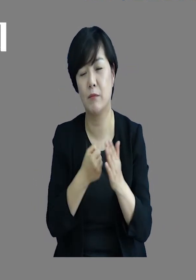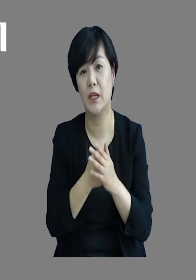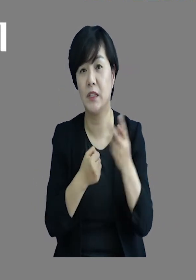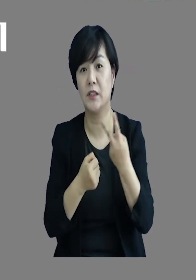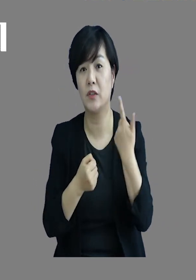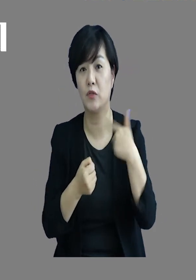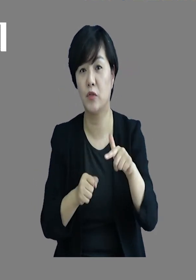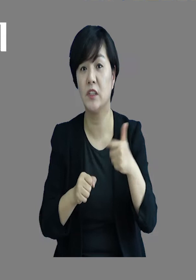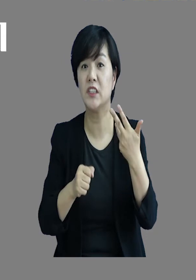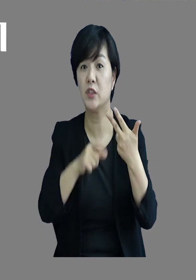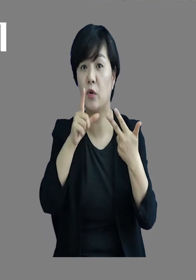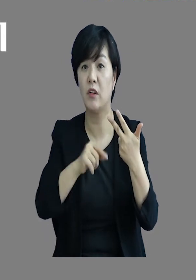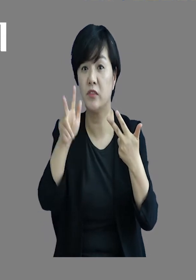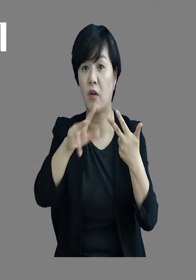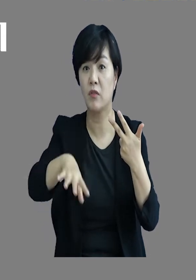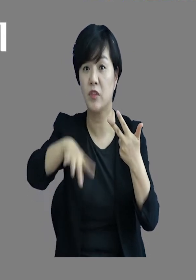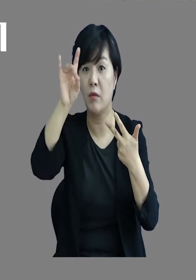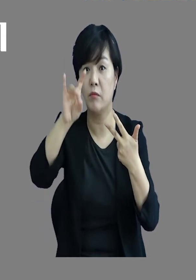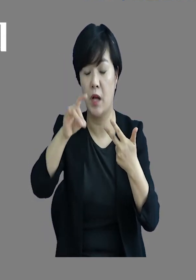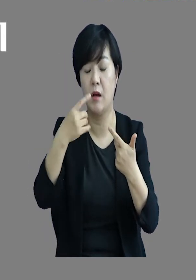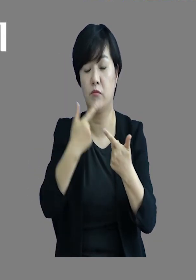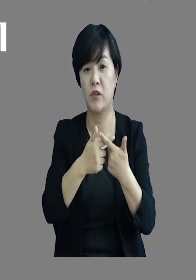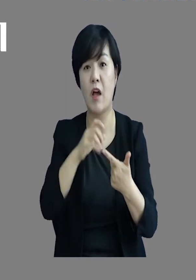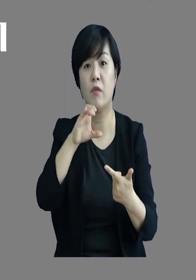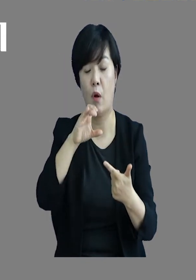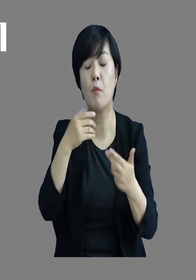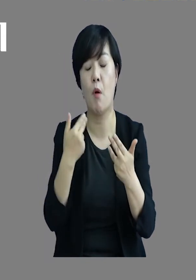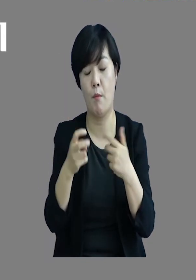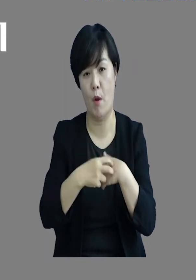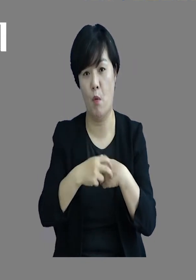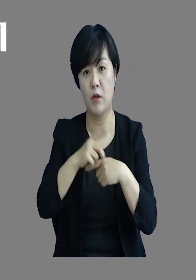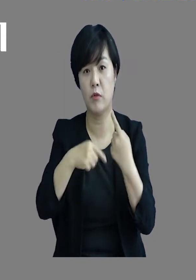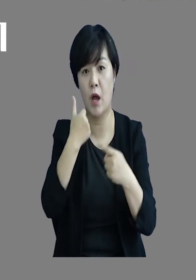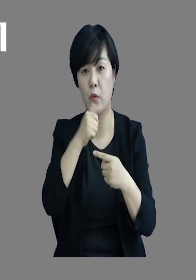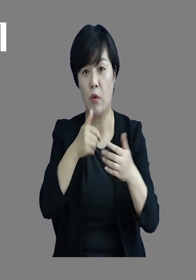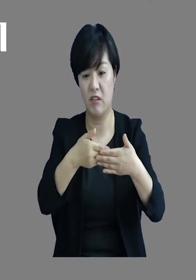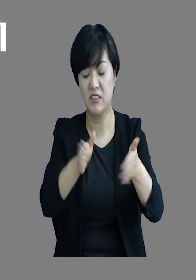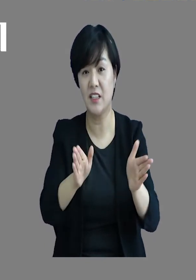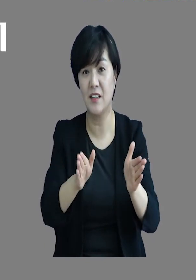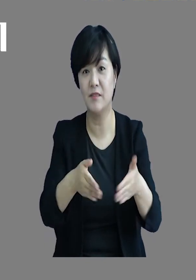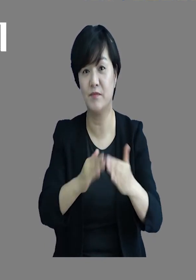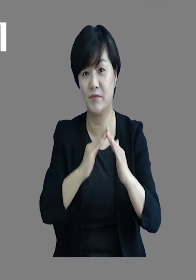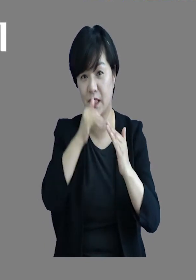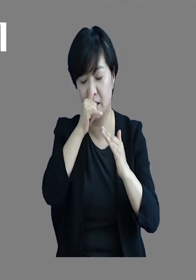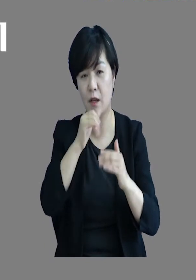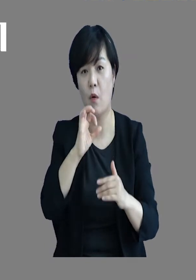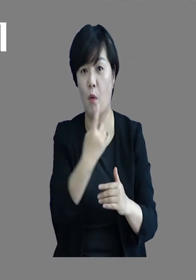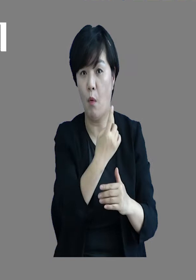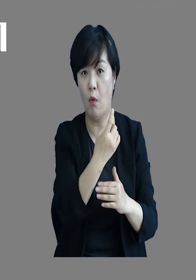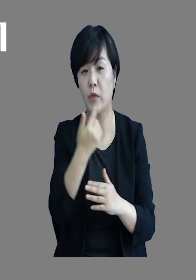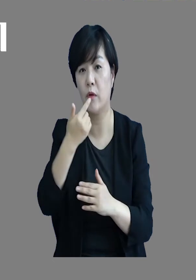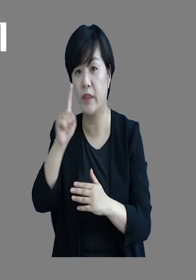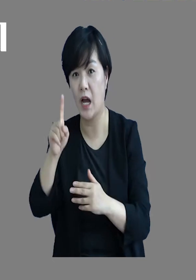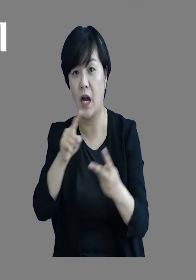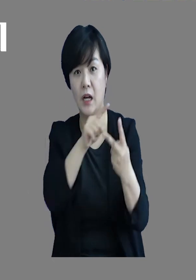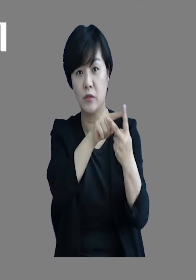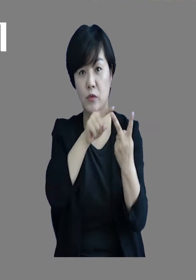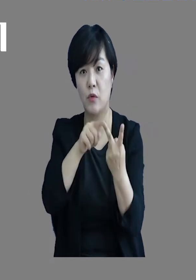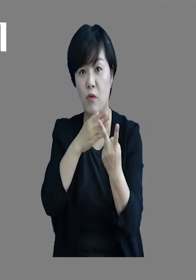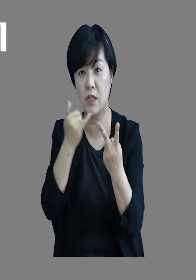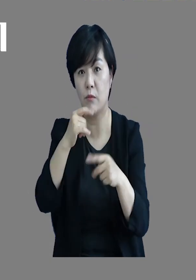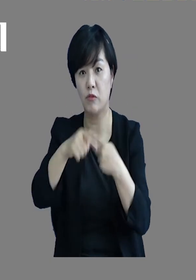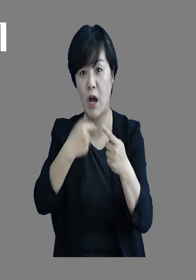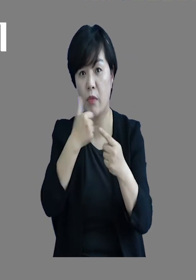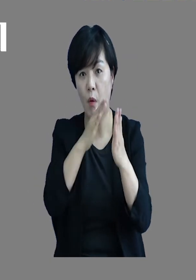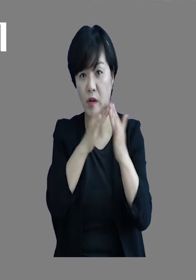7월 전국 최초로 부산 성모병원에 수어 통역실이 만들어졌습니다. 오은정, 나희야